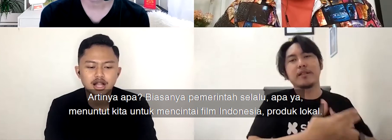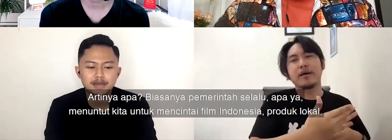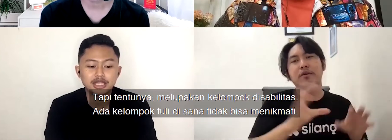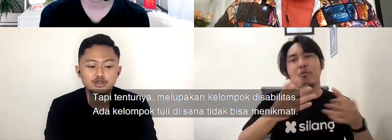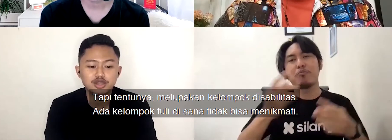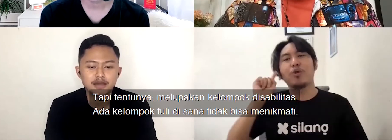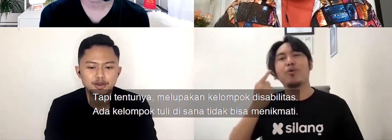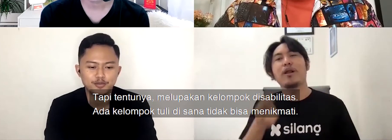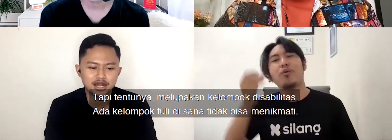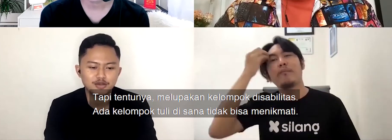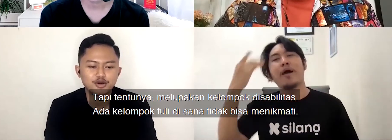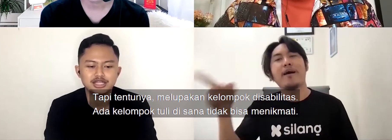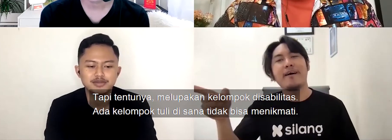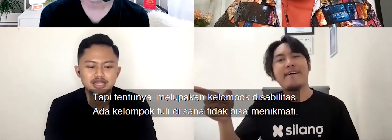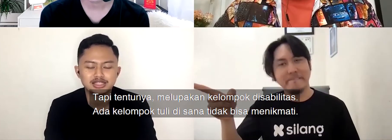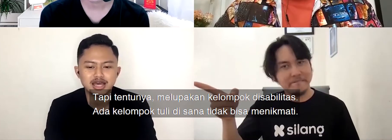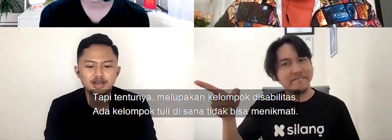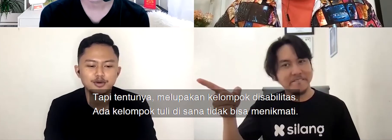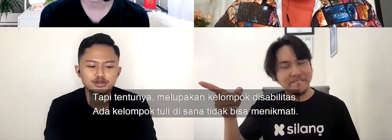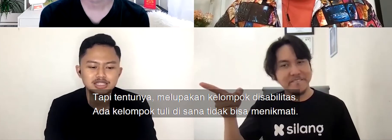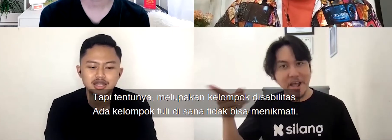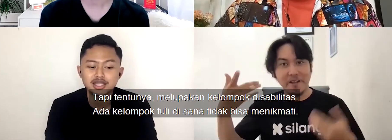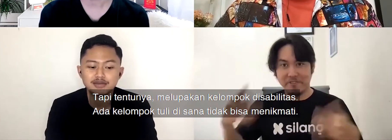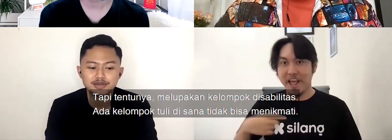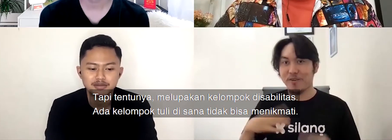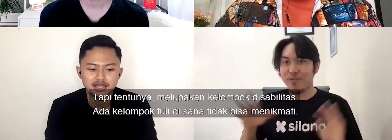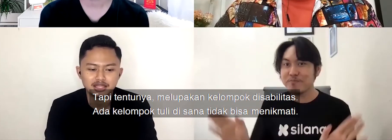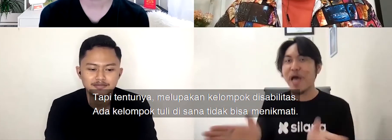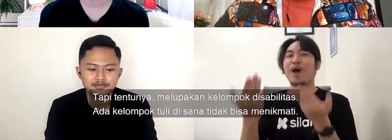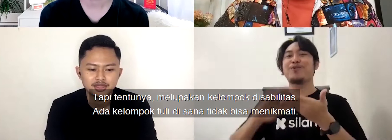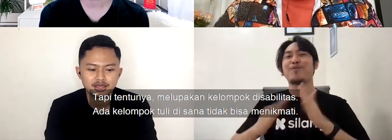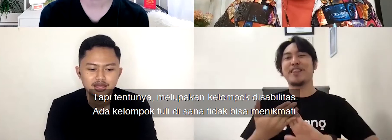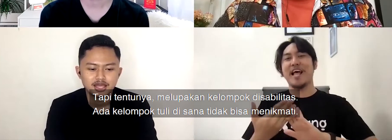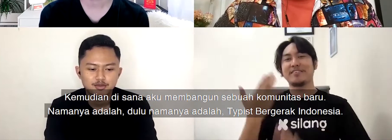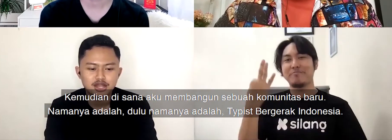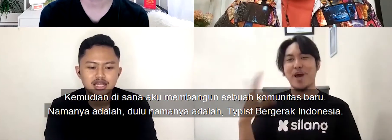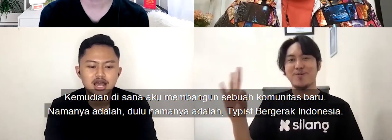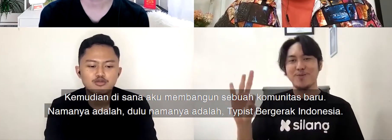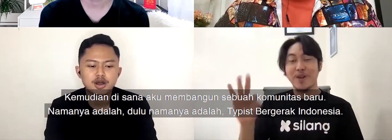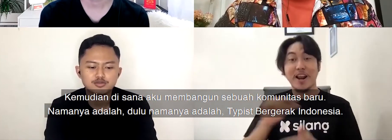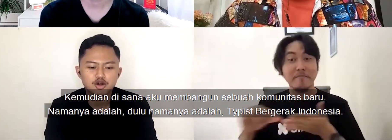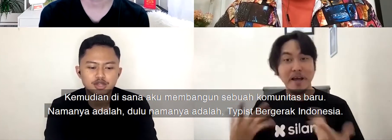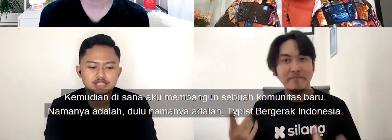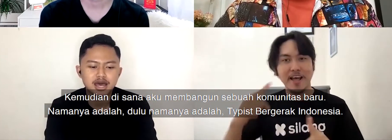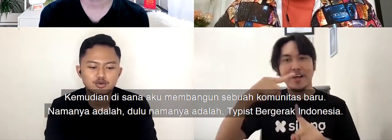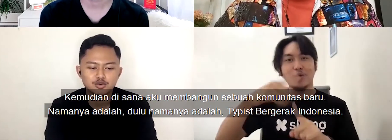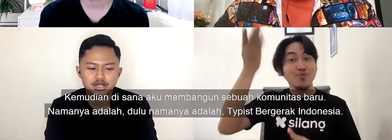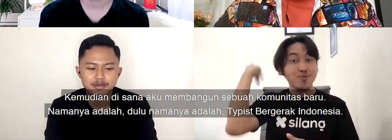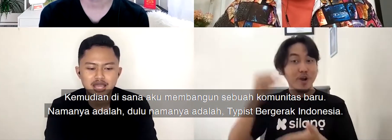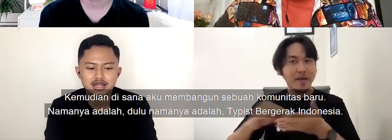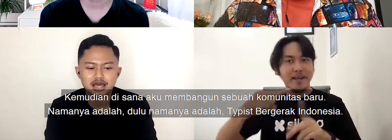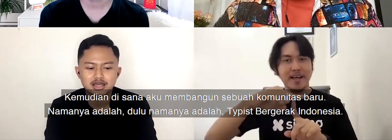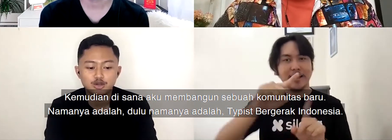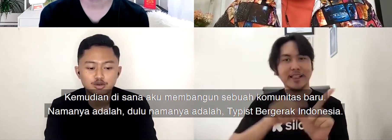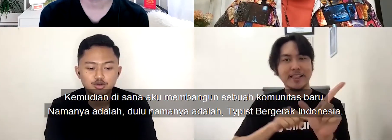lokal tapi tentunya merupakan kelompok disabilitas tidak bisa menikmati baru